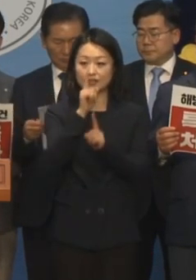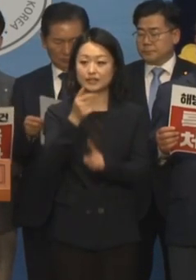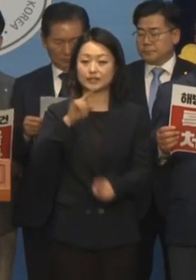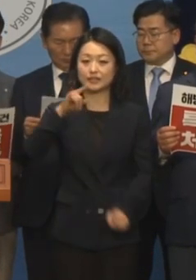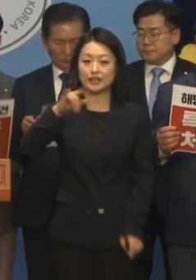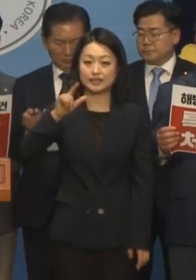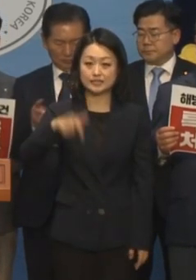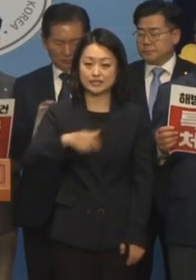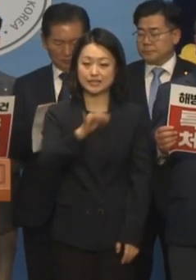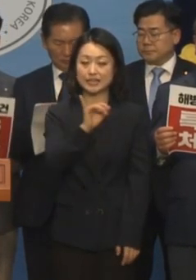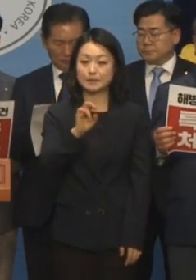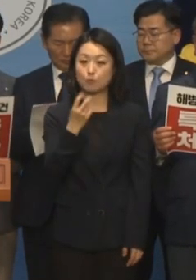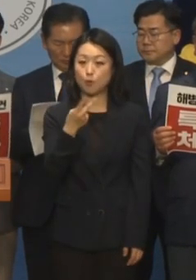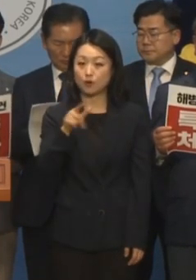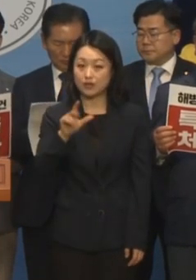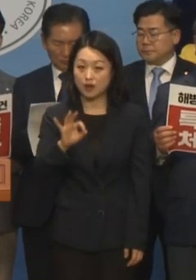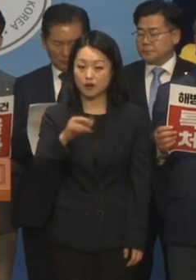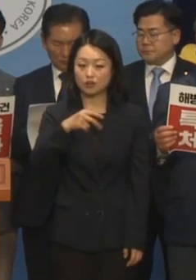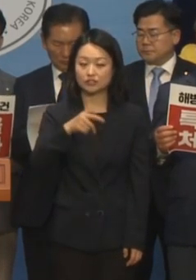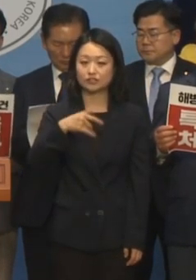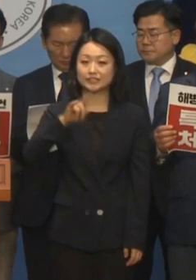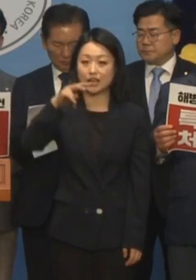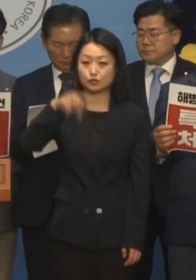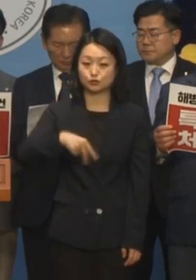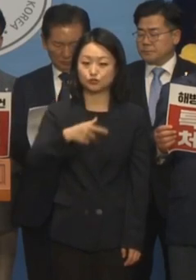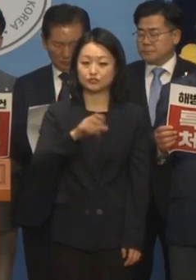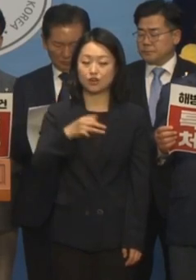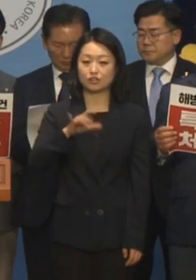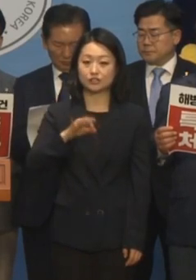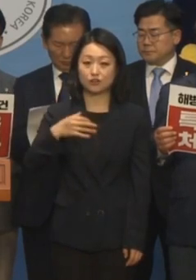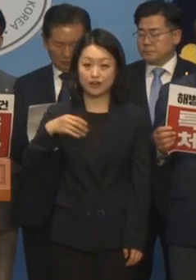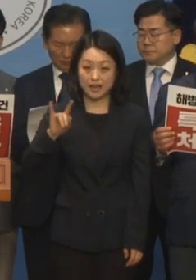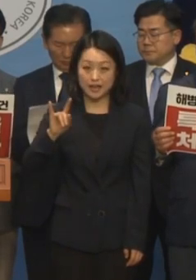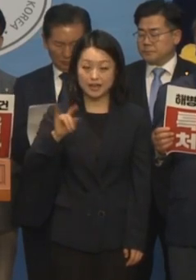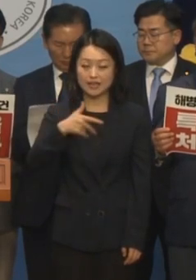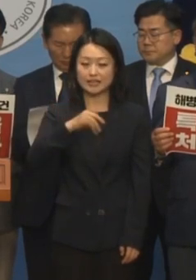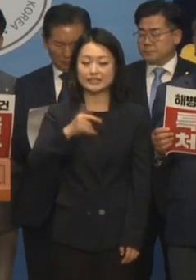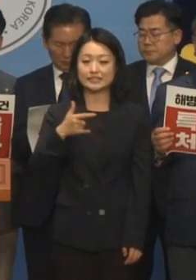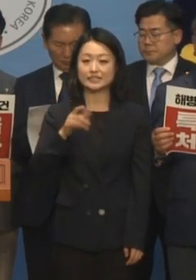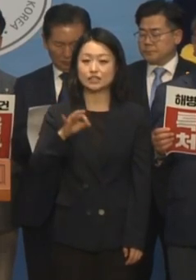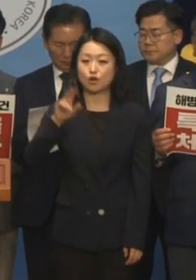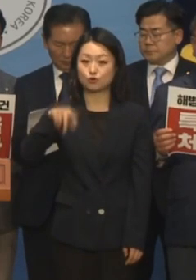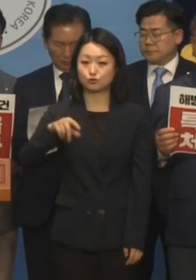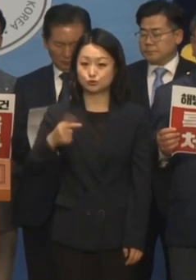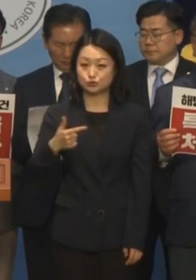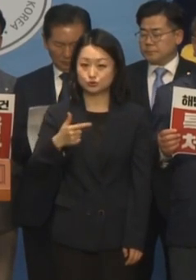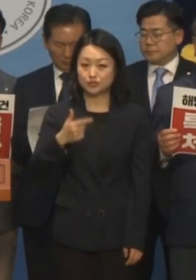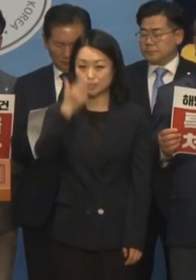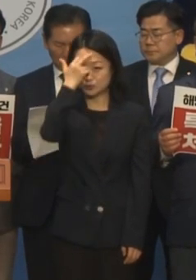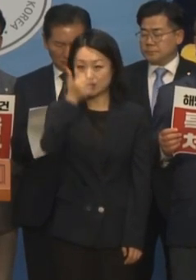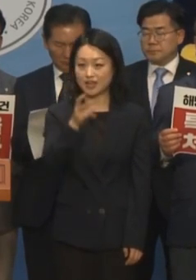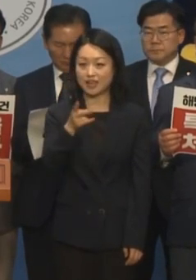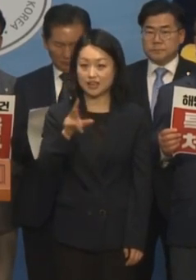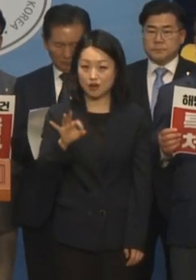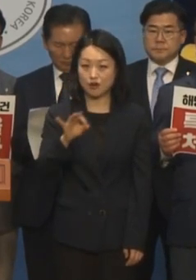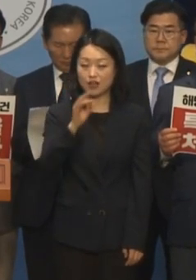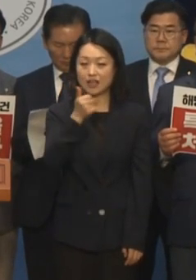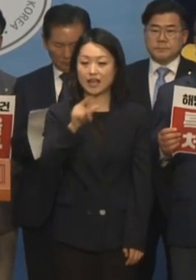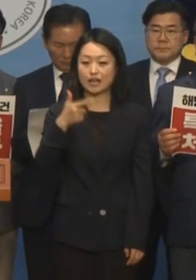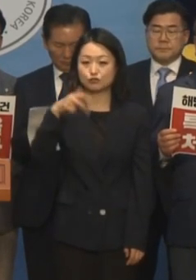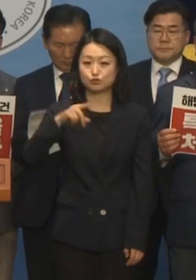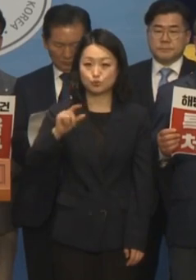의원님, 이모경 의원님, 전재수 의원님, 그리고 정청래 최고위원님, 진성준 의원님, 최혜영 의원님, 한준호